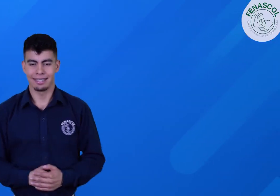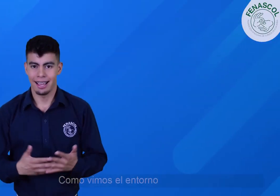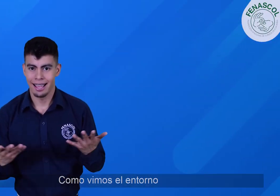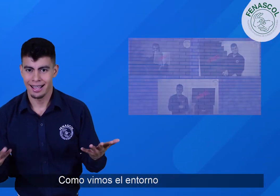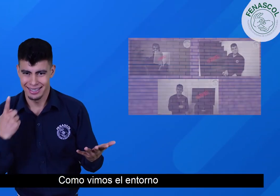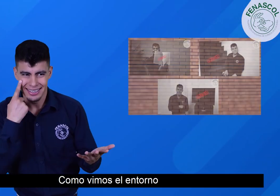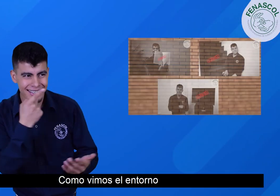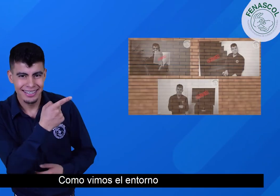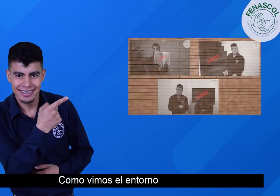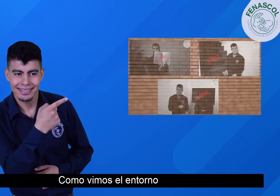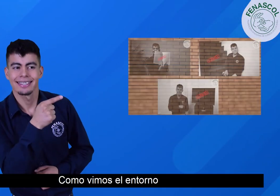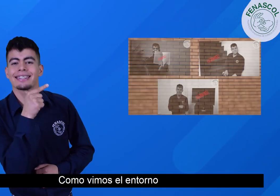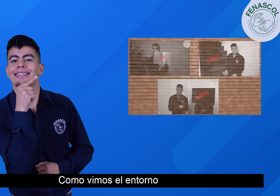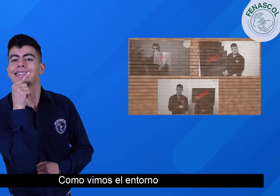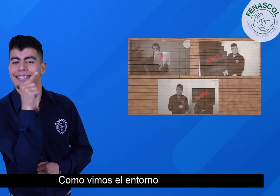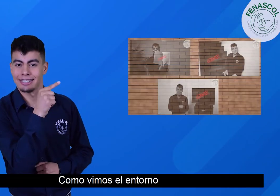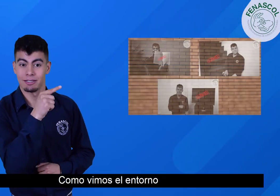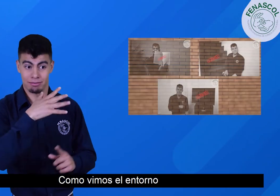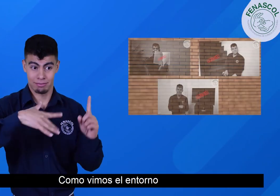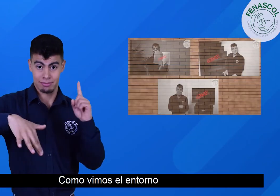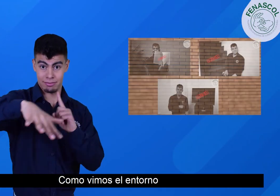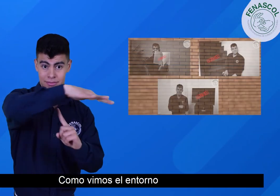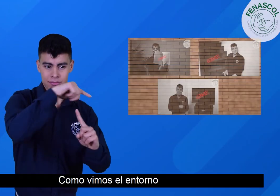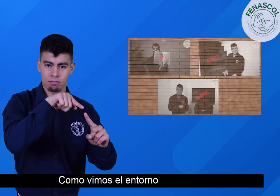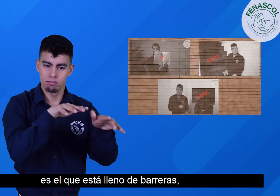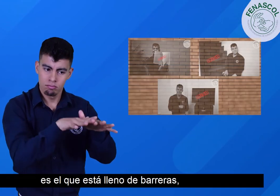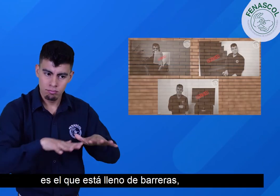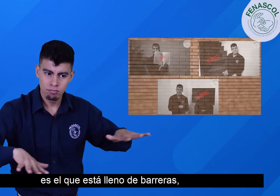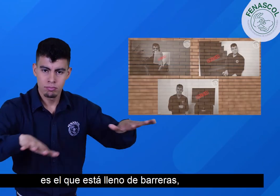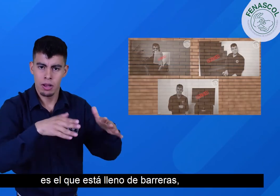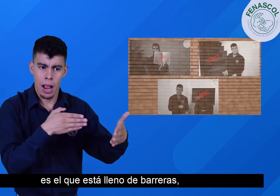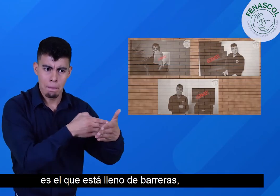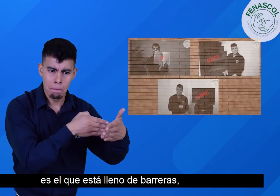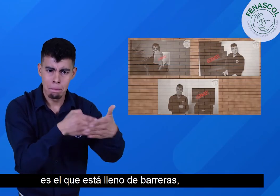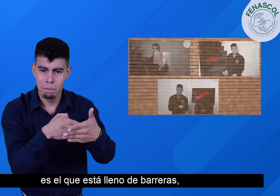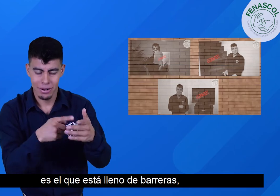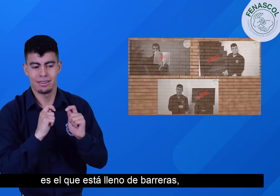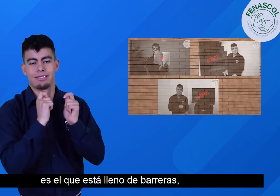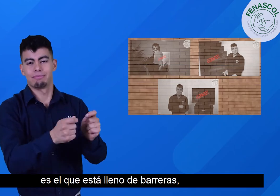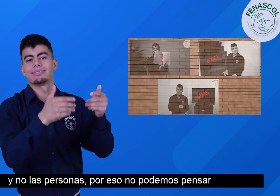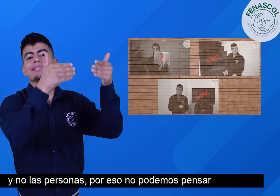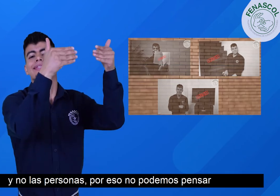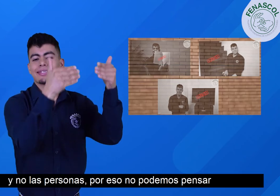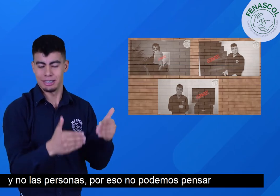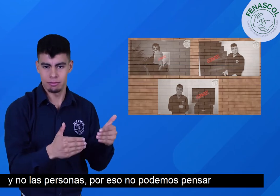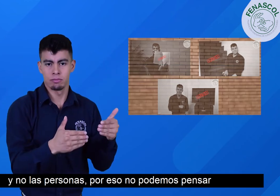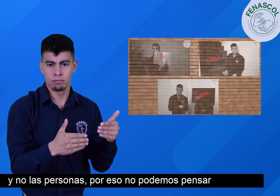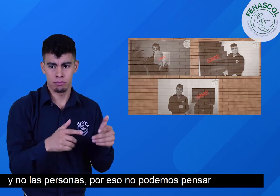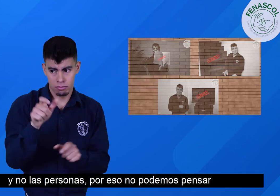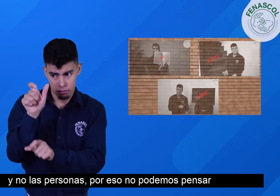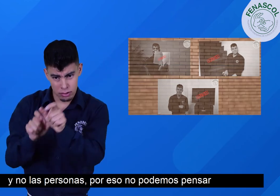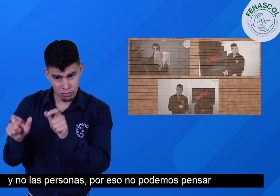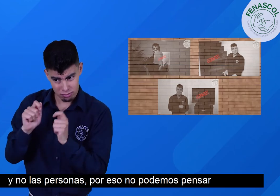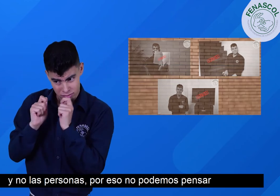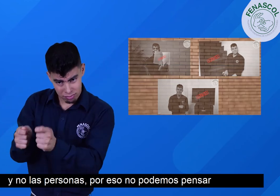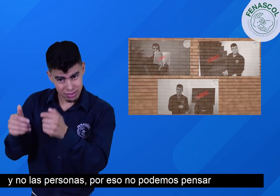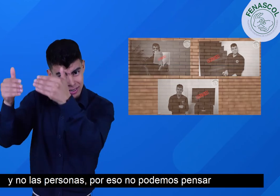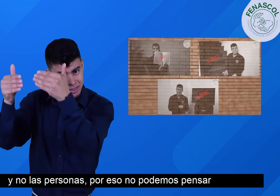como vimos el entorno es el que está lleno de barreras y no las personas por